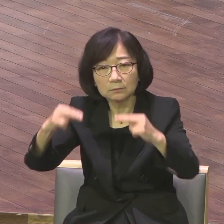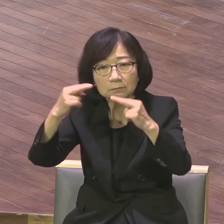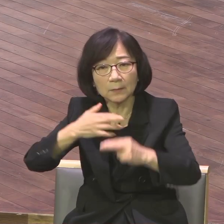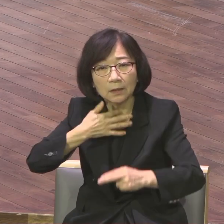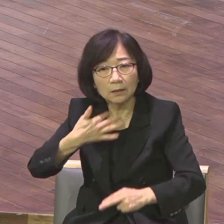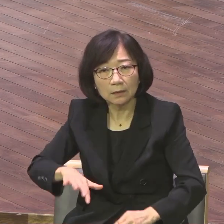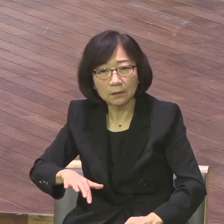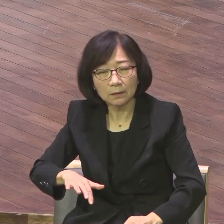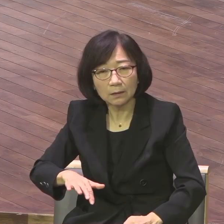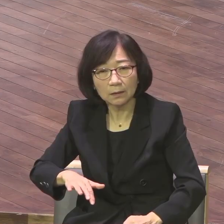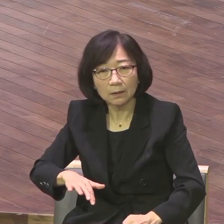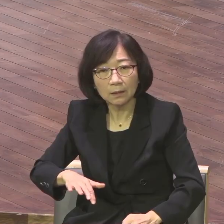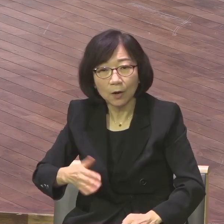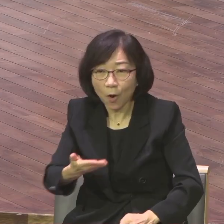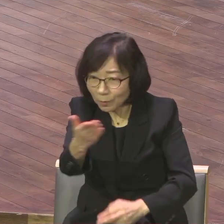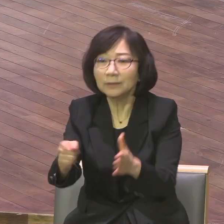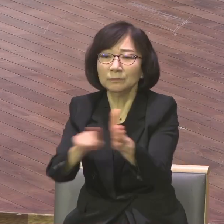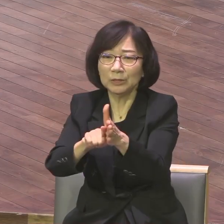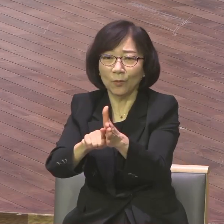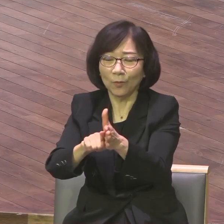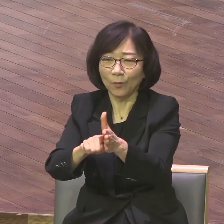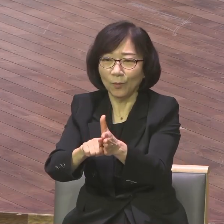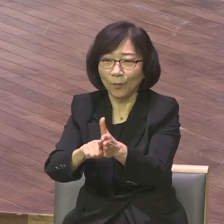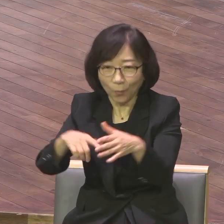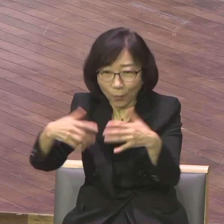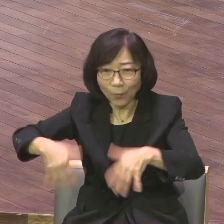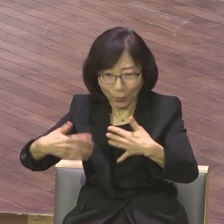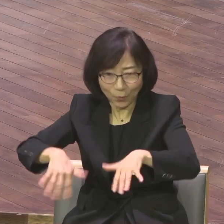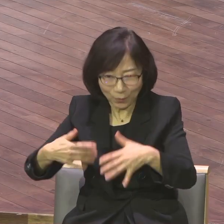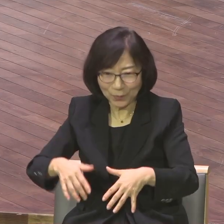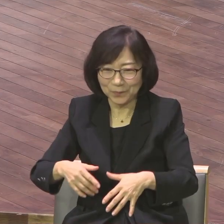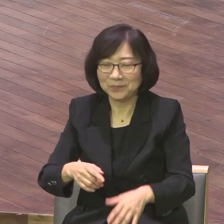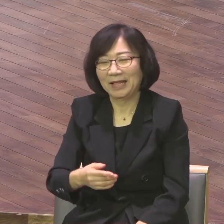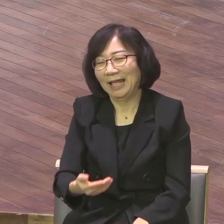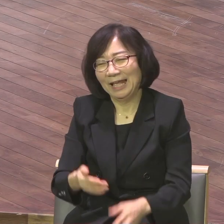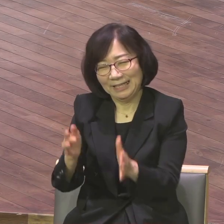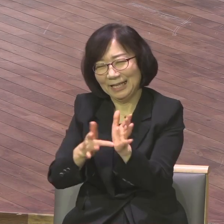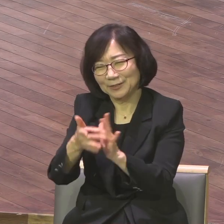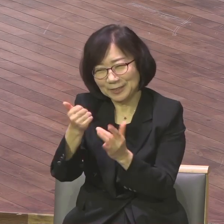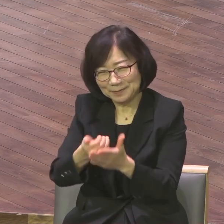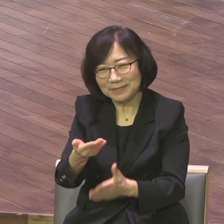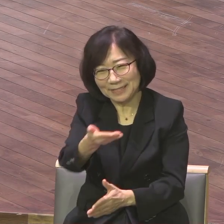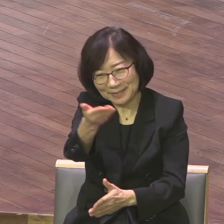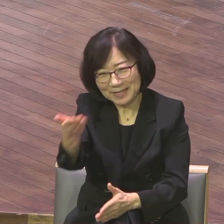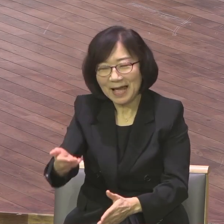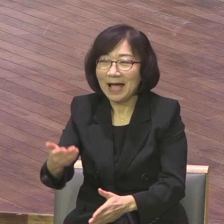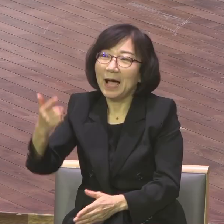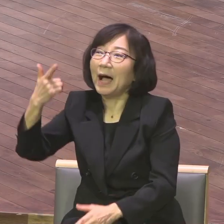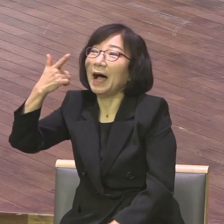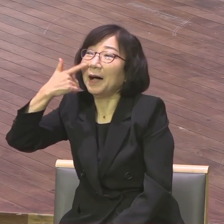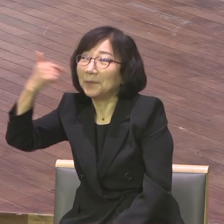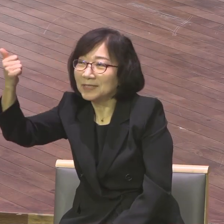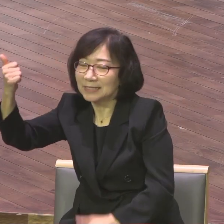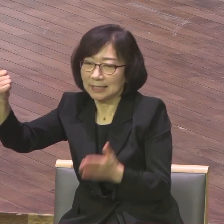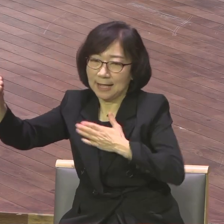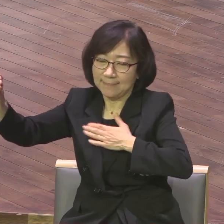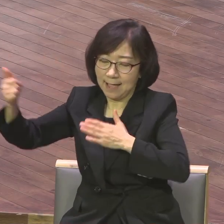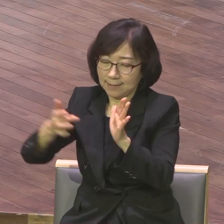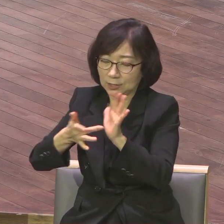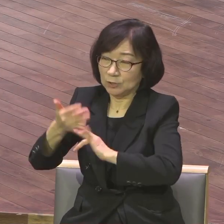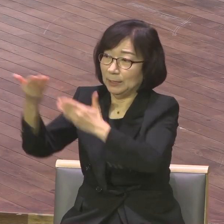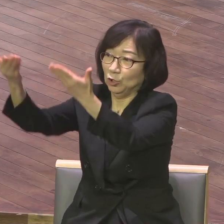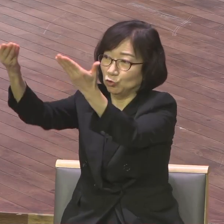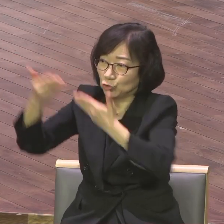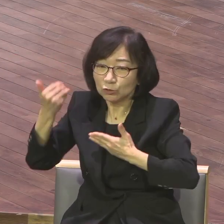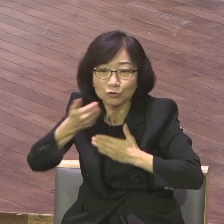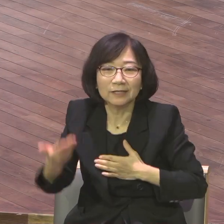있다라는 것입니다. 그 사람들을 가르쳐서 예수님은 아버지께로부터 내게 주신 자는